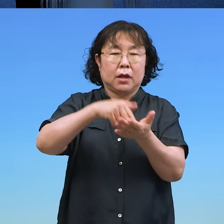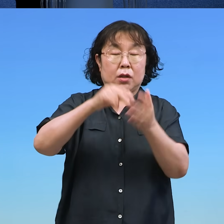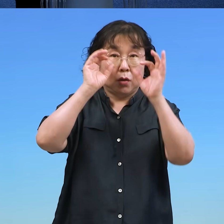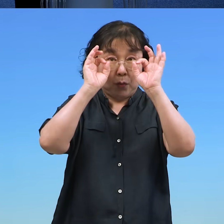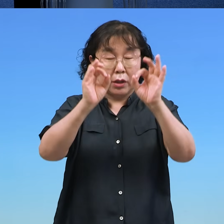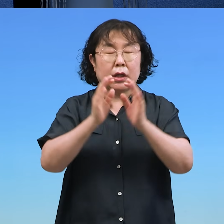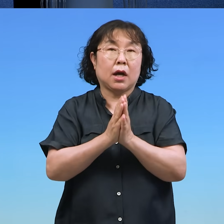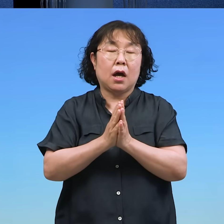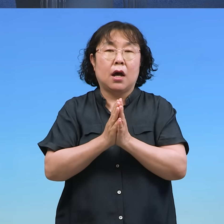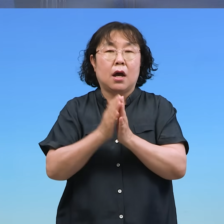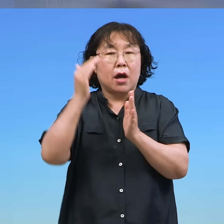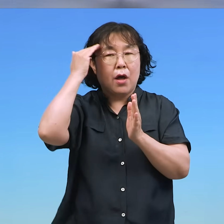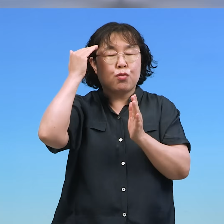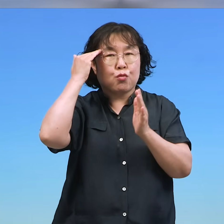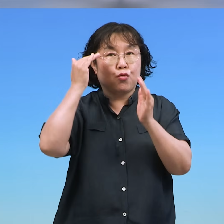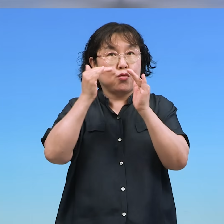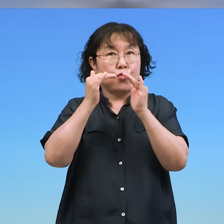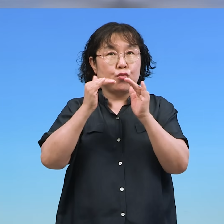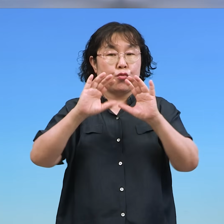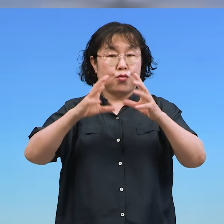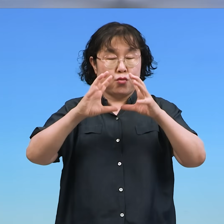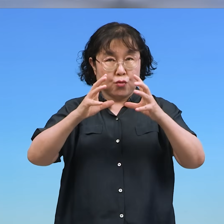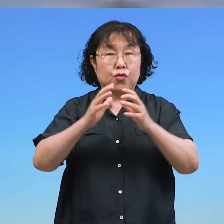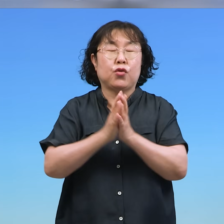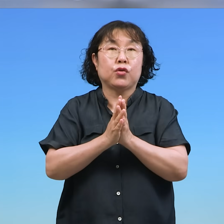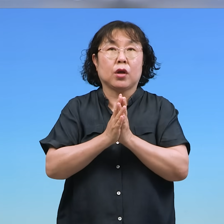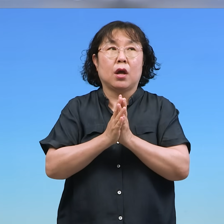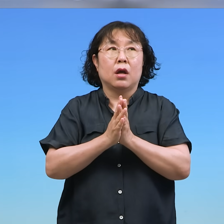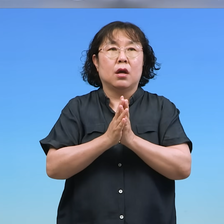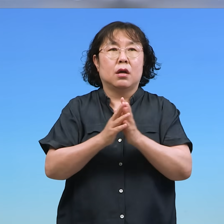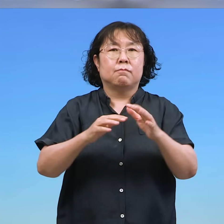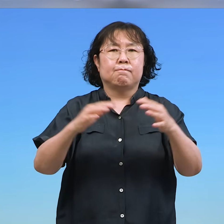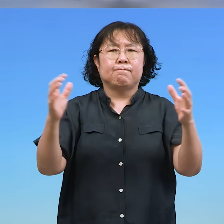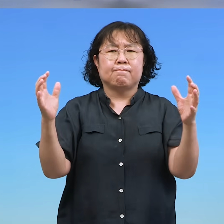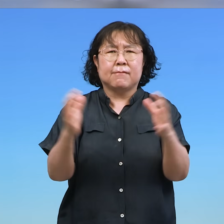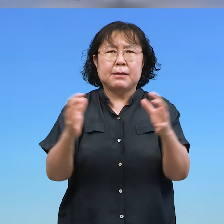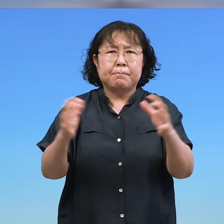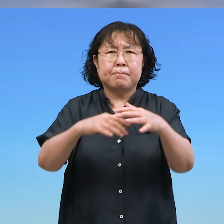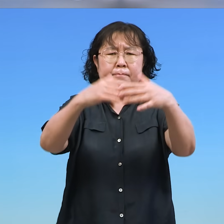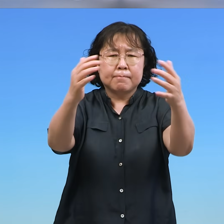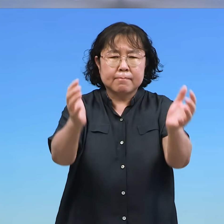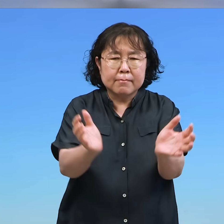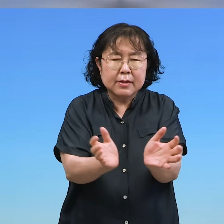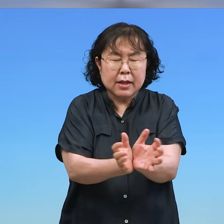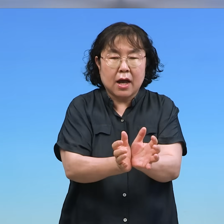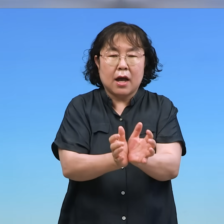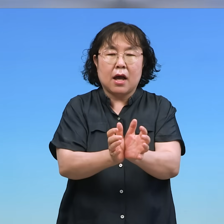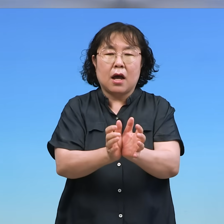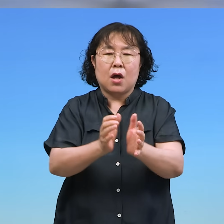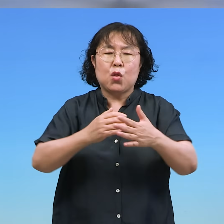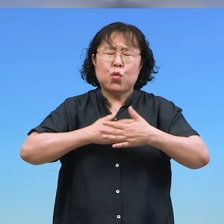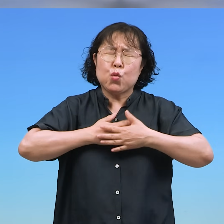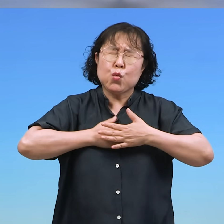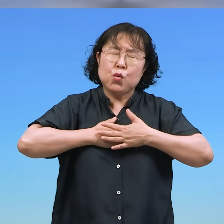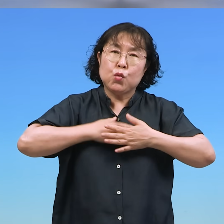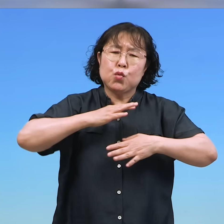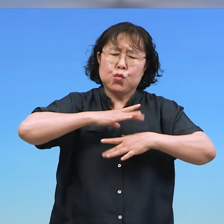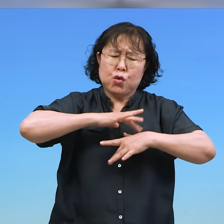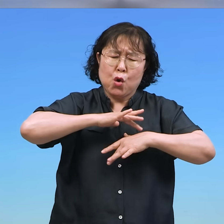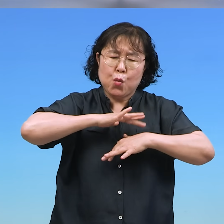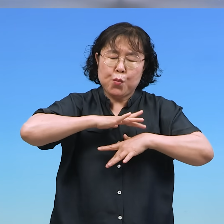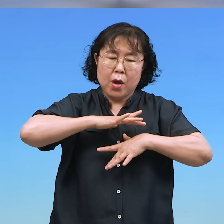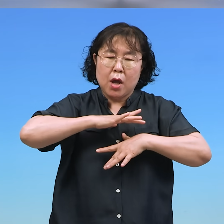현실을 보니까 지금 우리나라는 이 집단 불안증에 빠져 있는 상태라는 겁니다. 이 집단